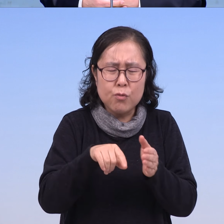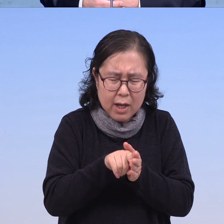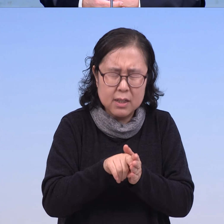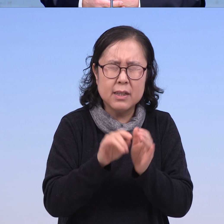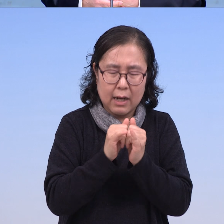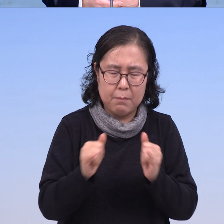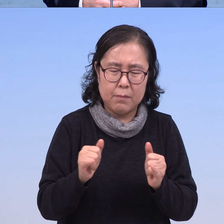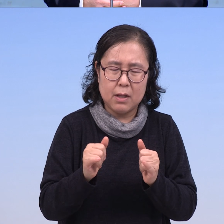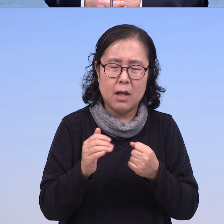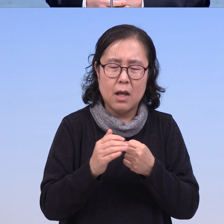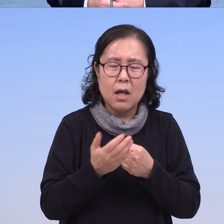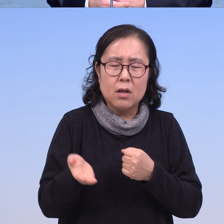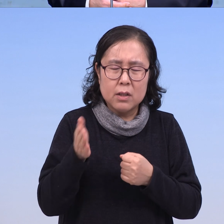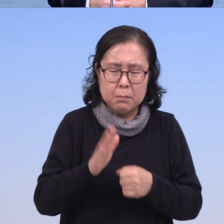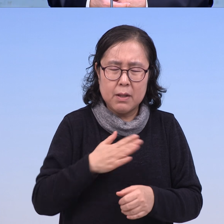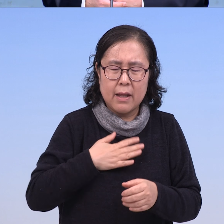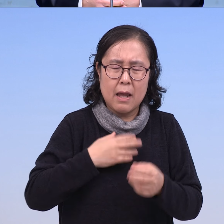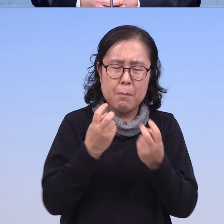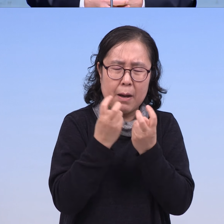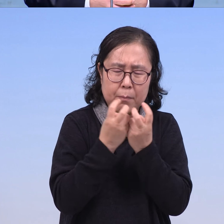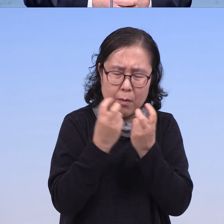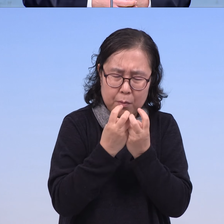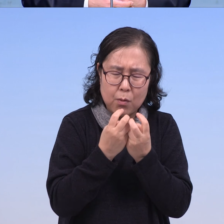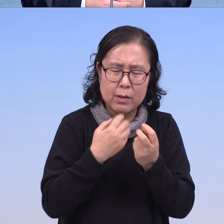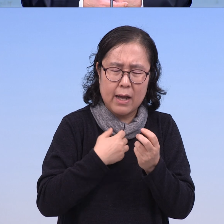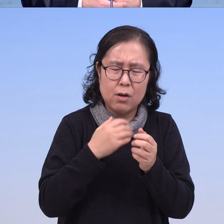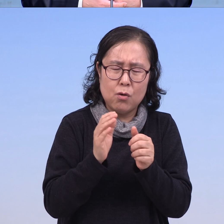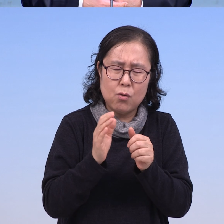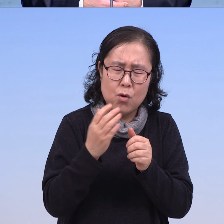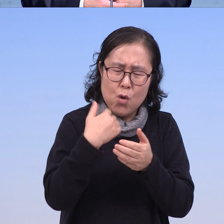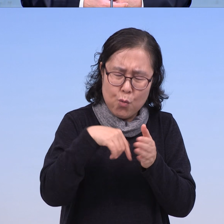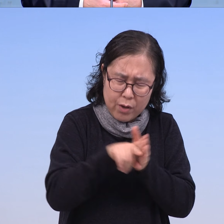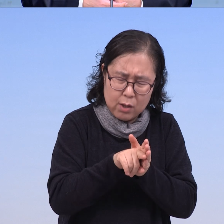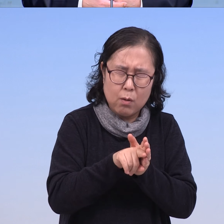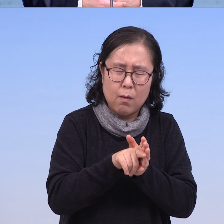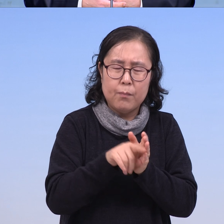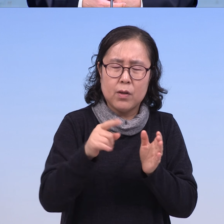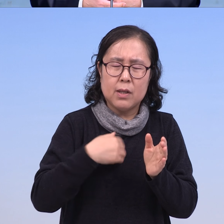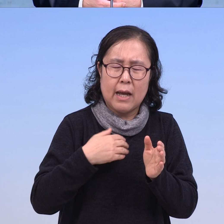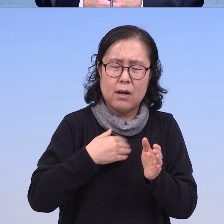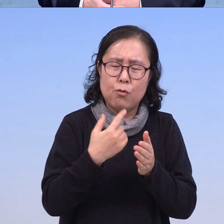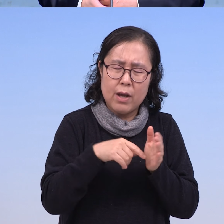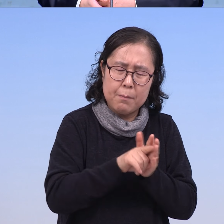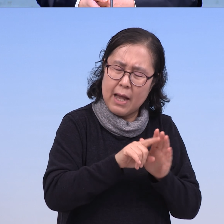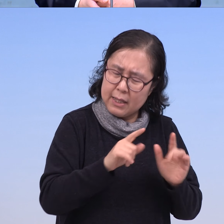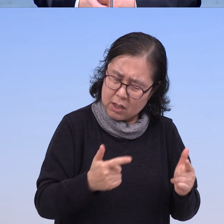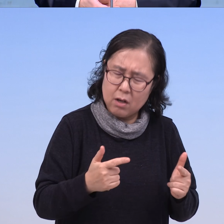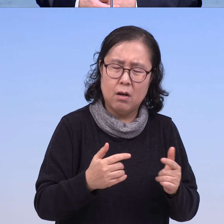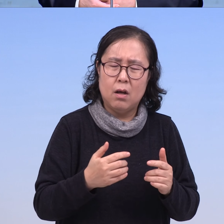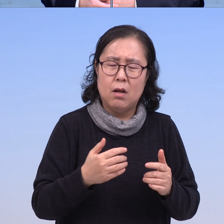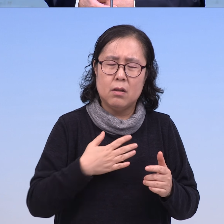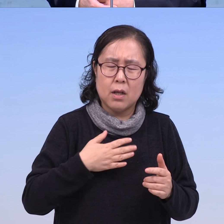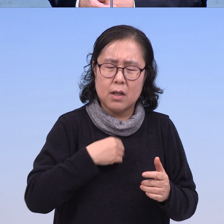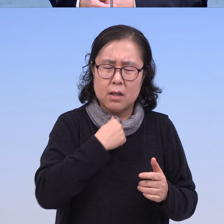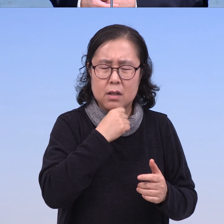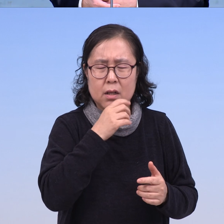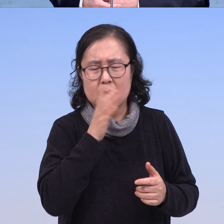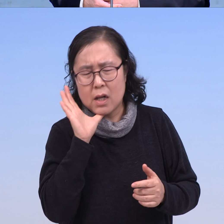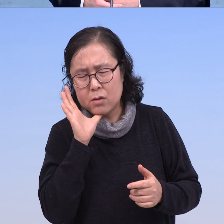위하는 존재들입니다. 그런데 하나님, 우리 방식으로 우리를 아무리 위해줘도 그것이 위함이 아닌